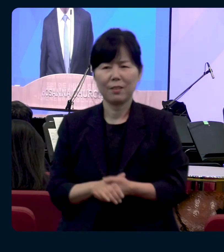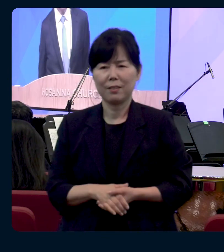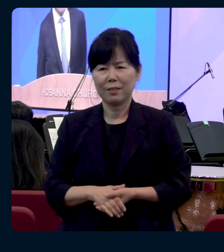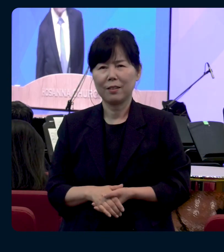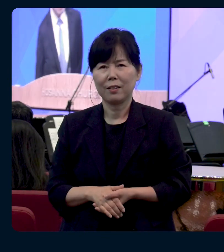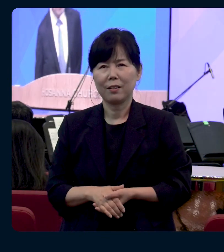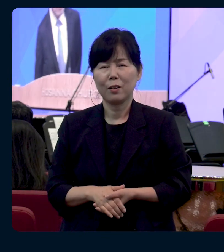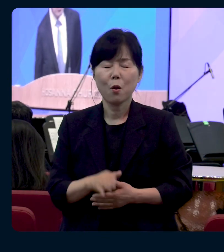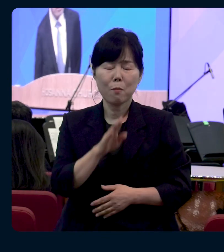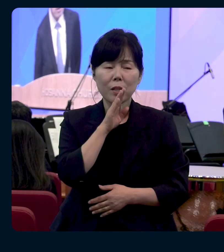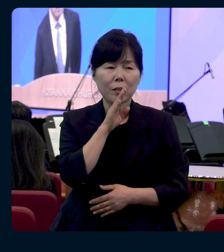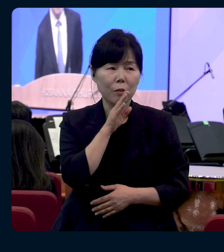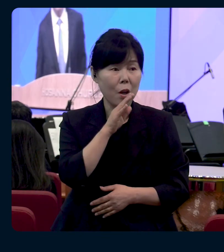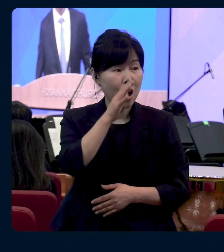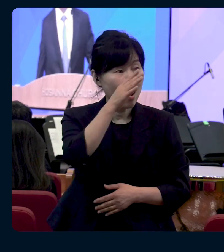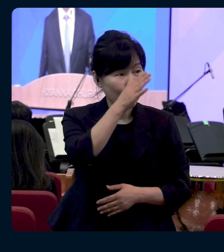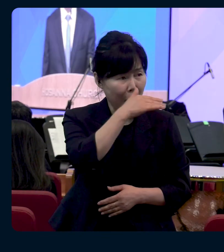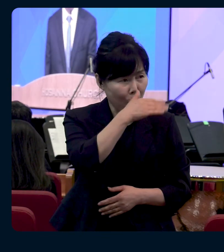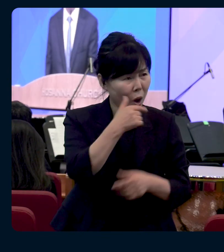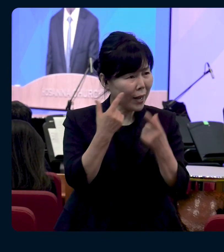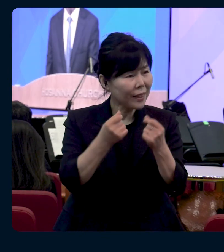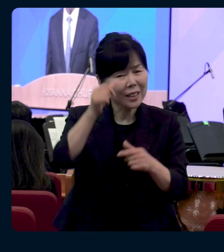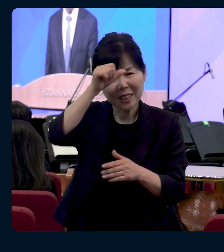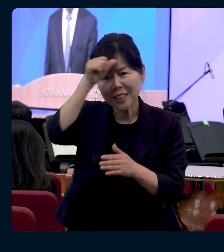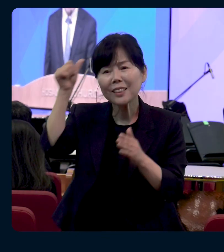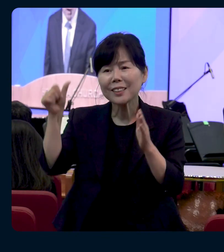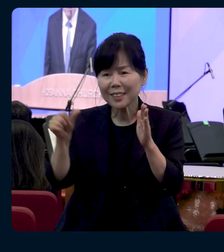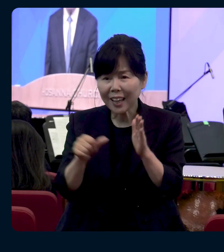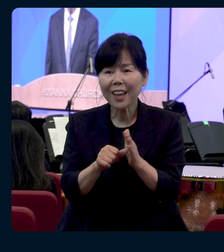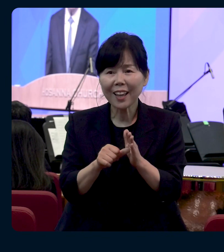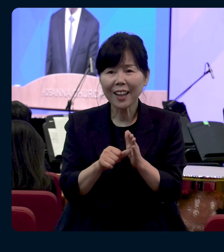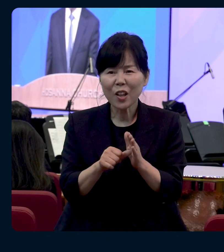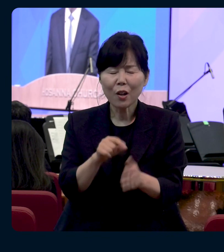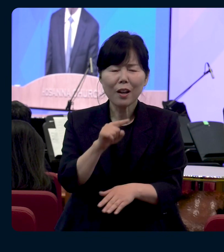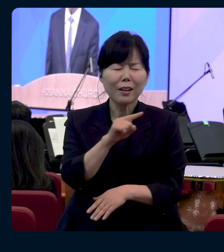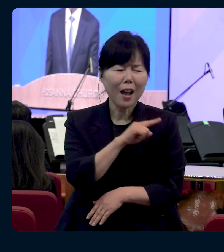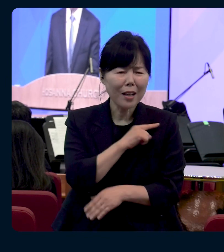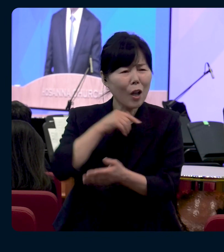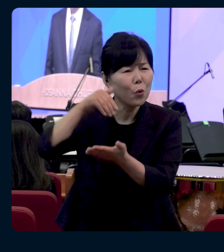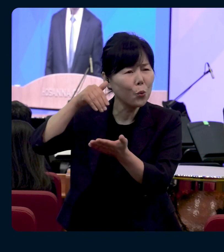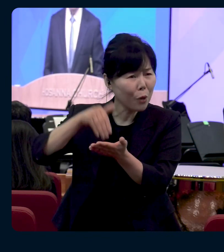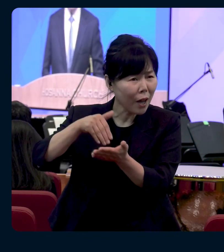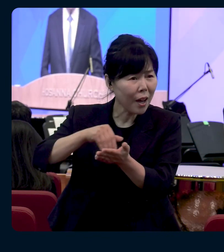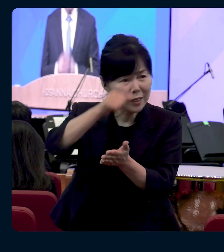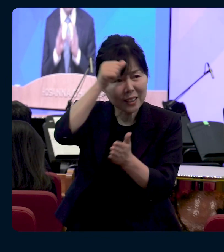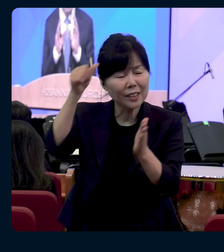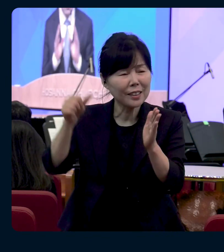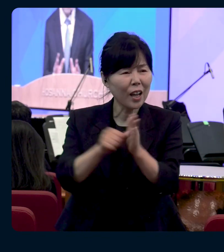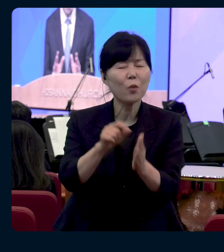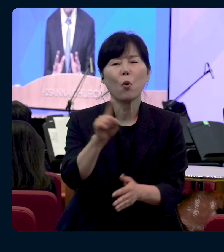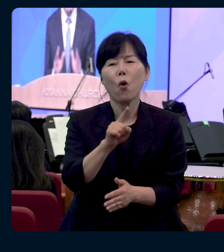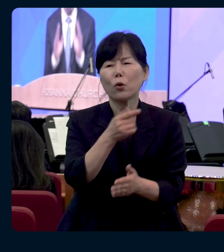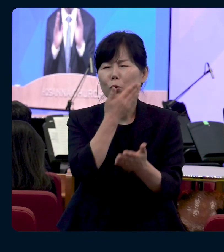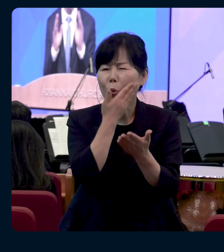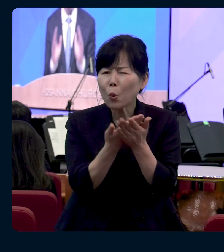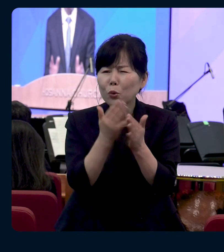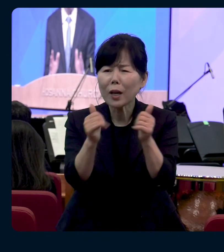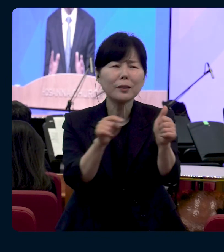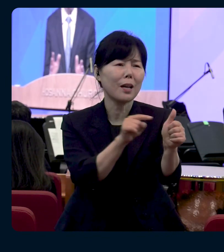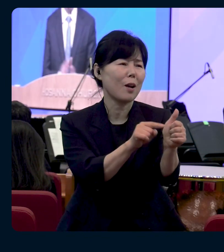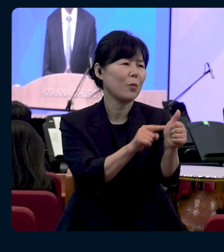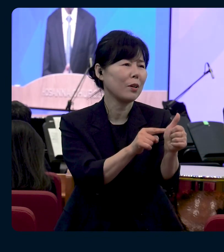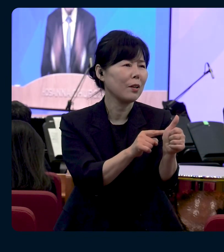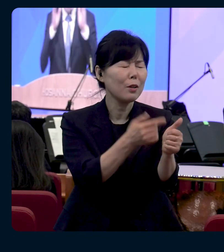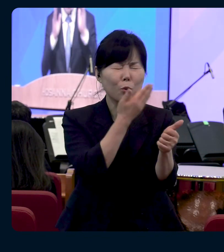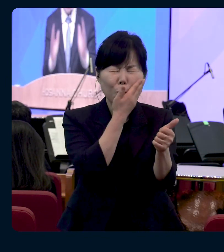그래요, 가장 바보 같은 인생, 그래서 가장 후회스러운 인생은요, 소중한 사람을 소중한